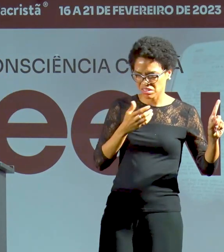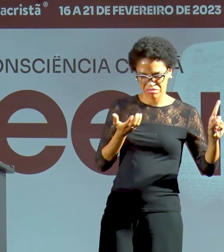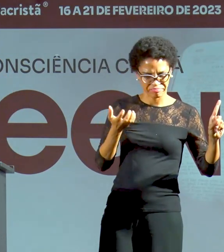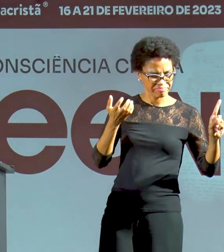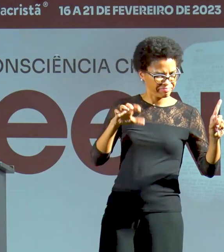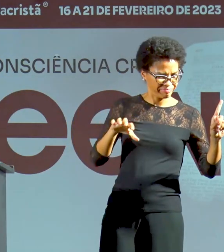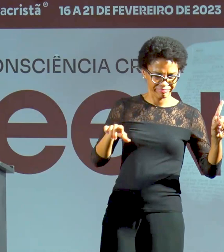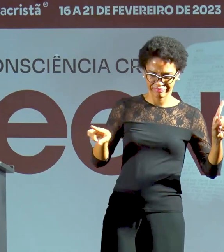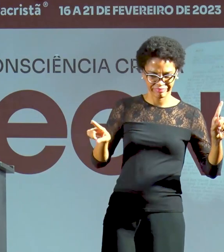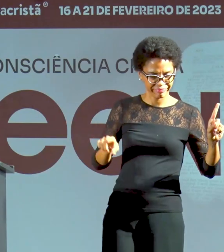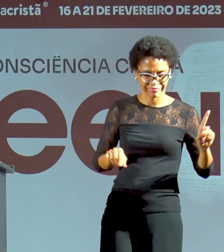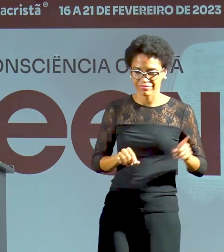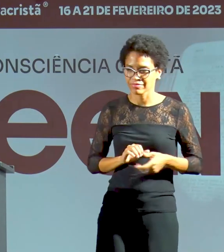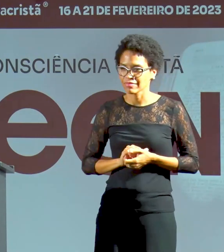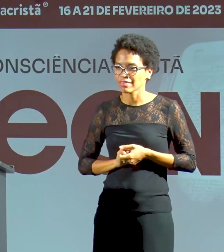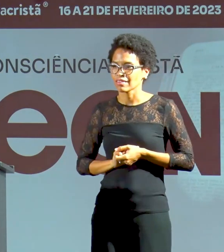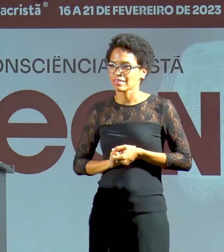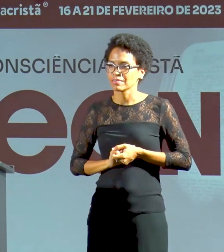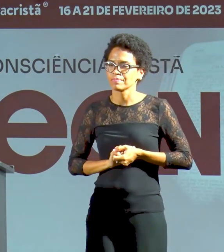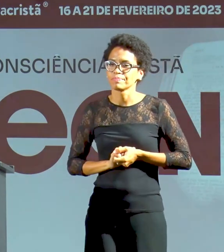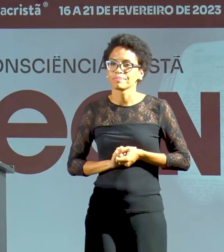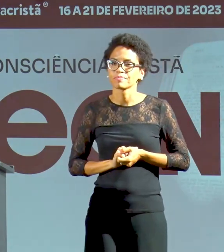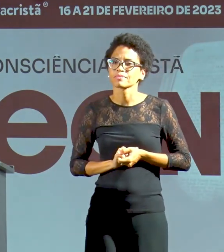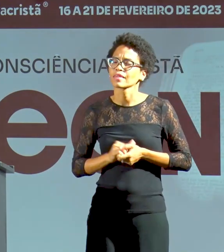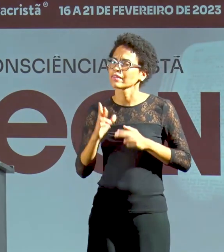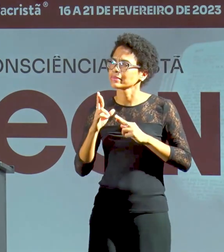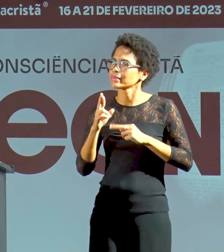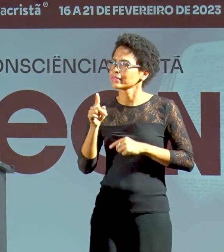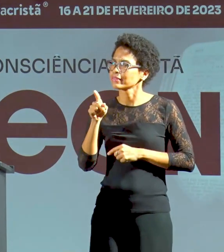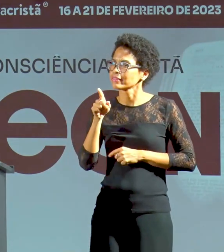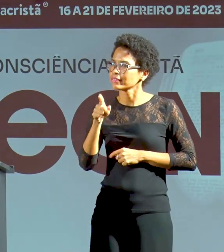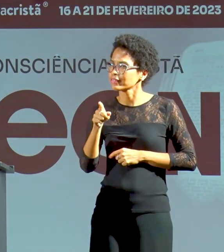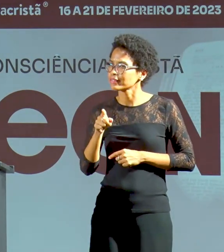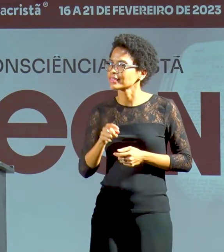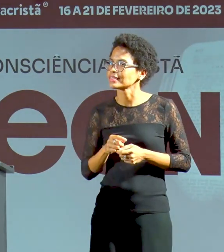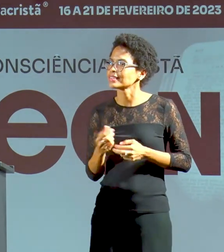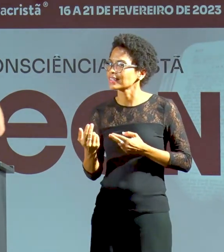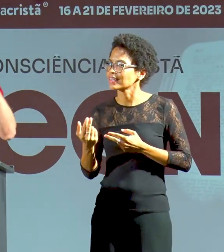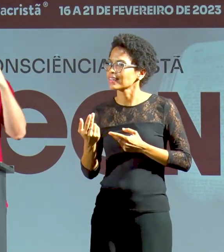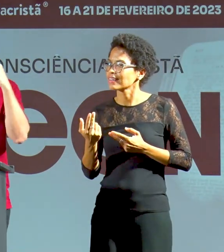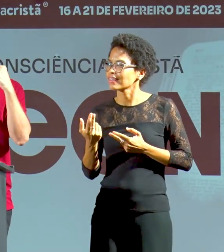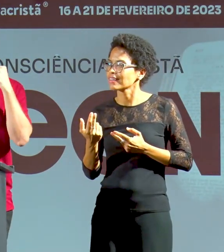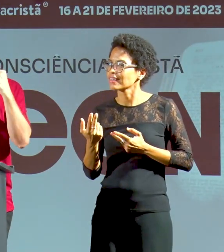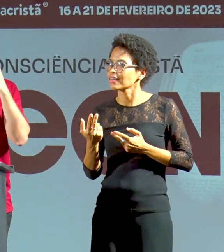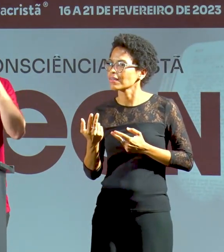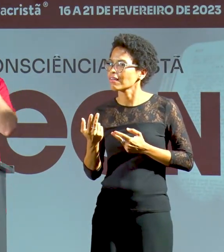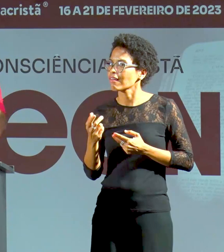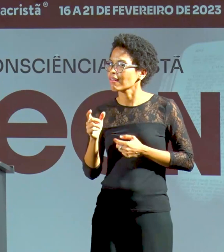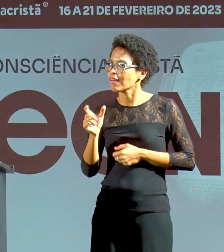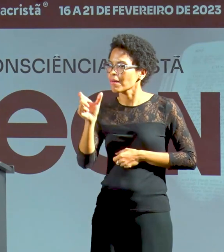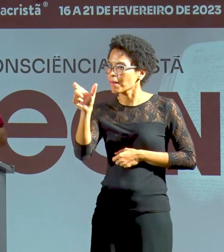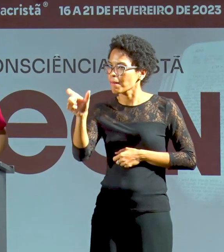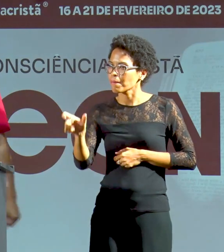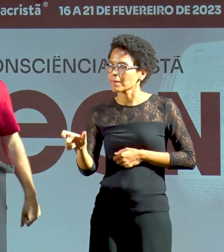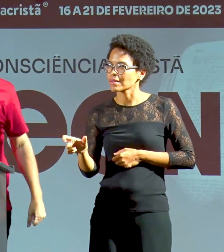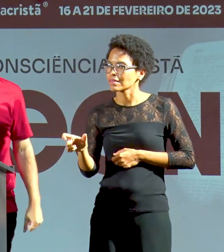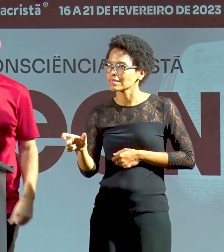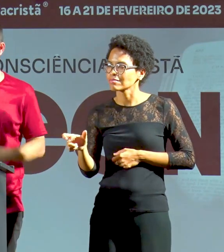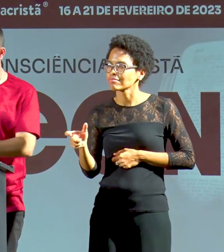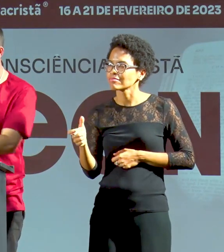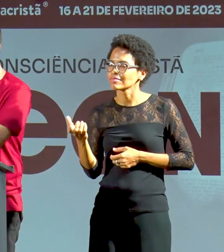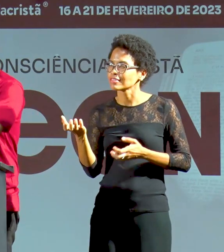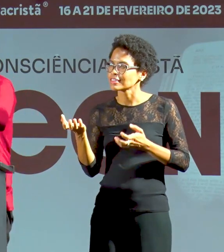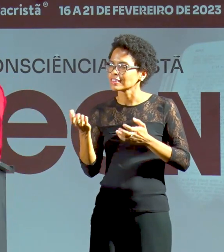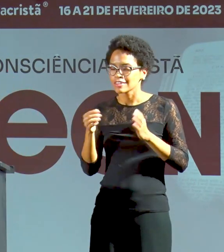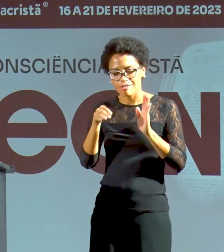Às vezes você e eu espero que seja você essa pessoa você fala assim olha eu quero eu quero alguém crente do meu lado